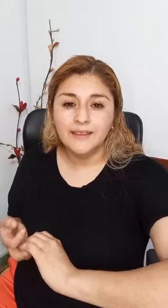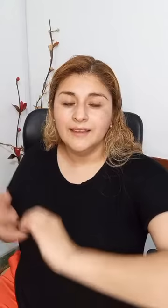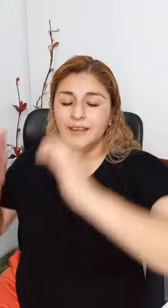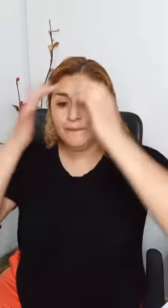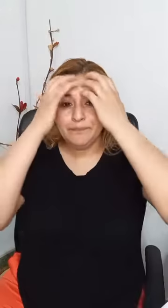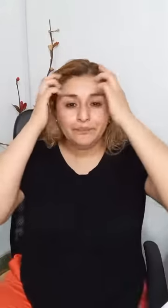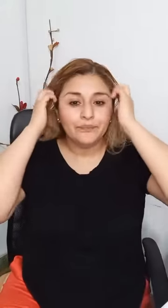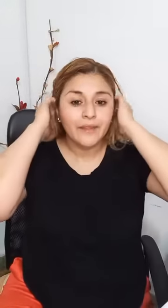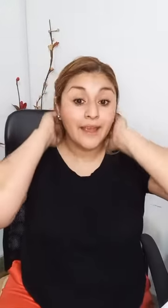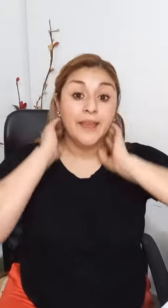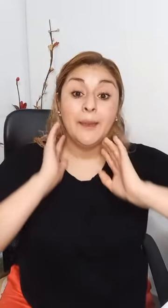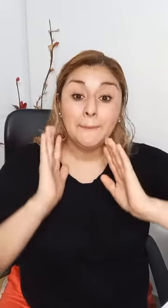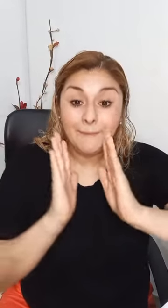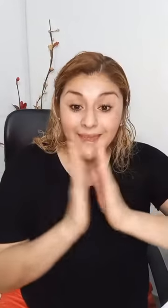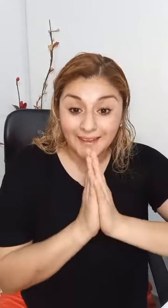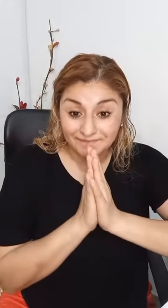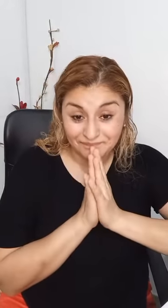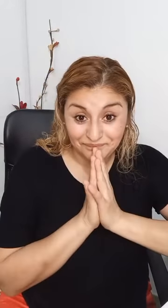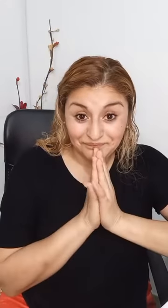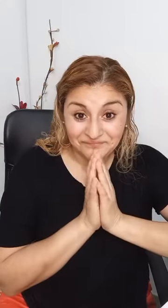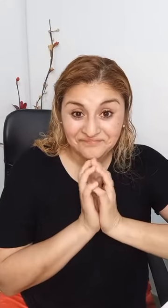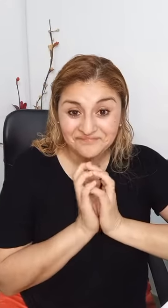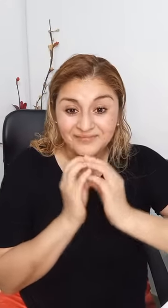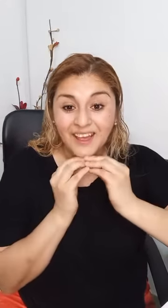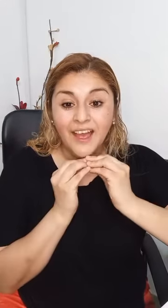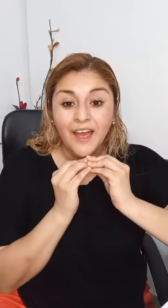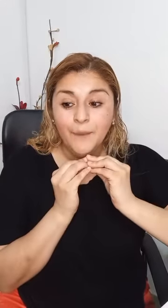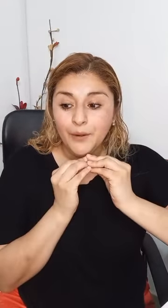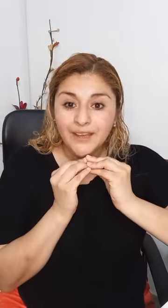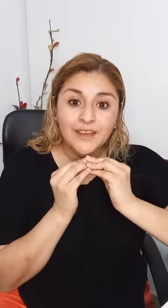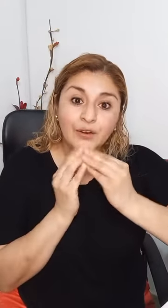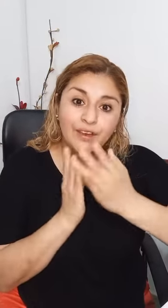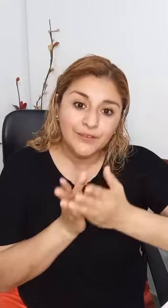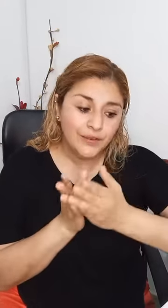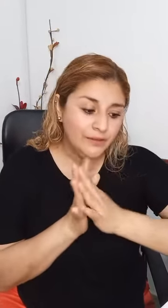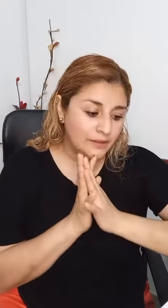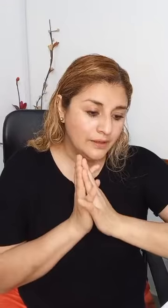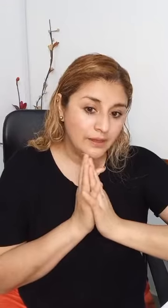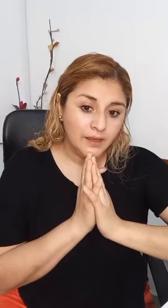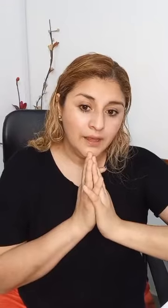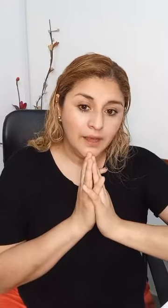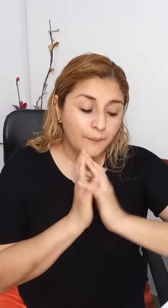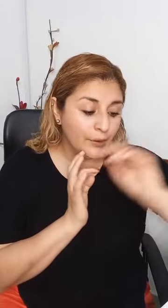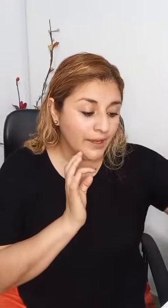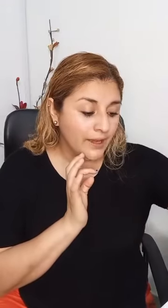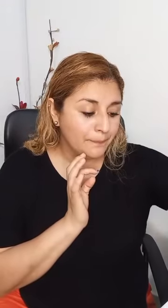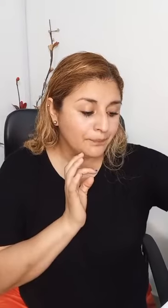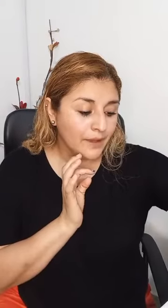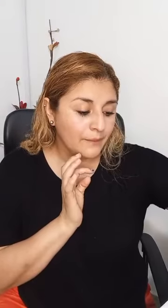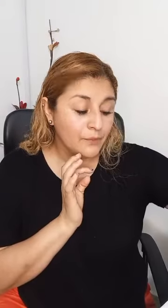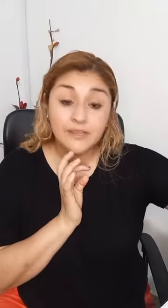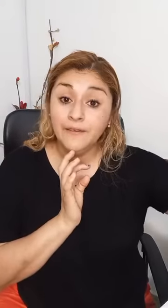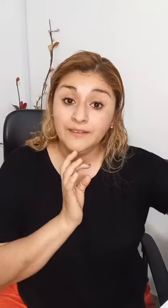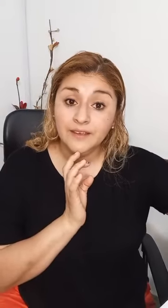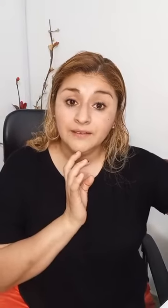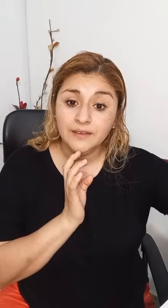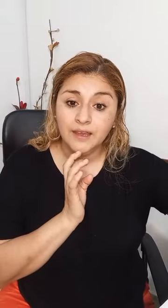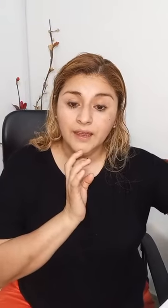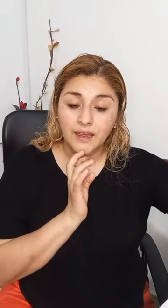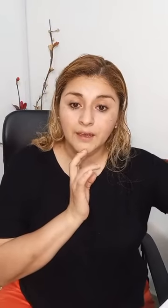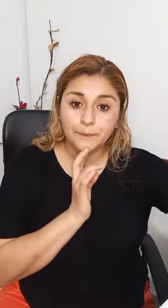¿Se entiende? bien. ¿Por qué digo esto? Porque muchas